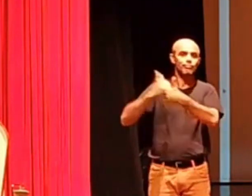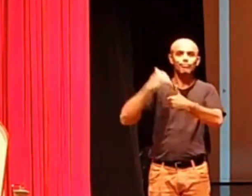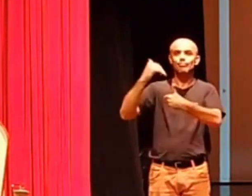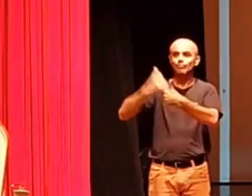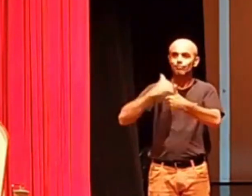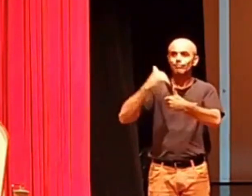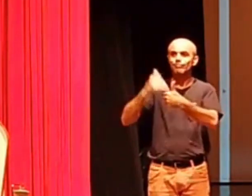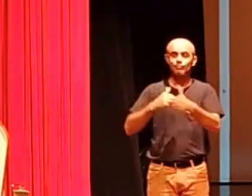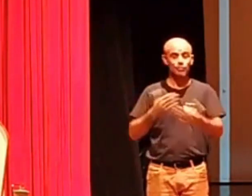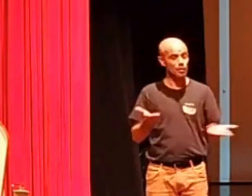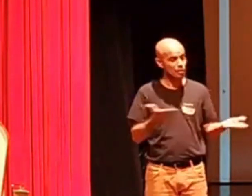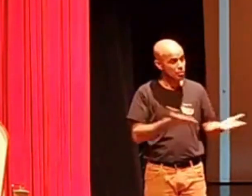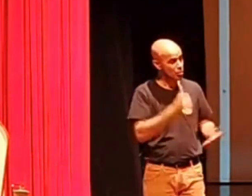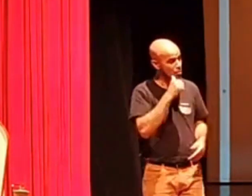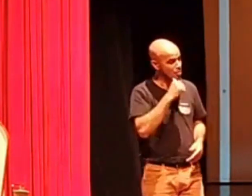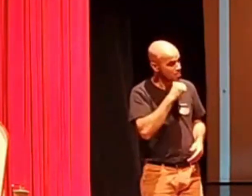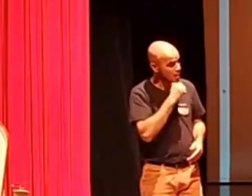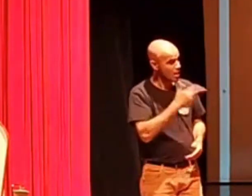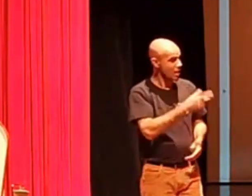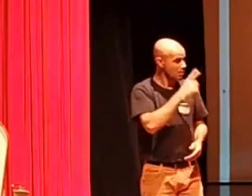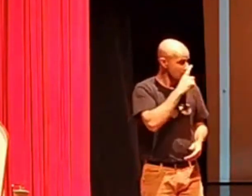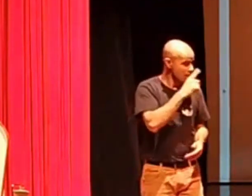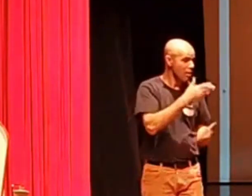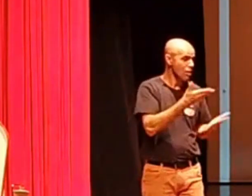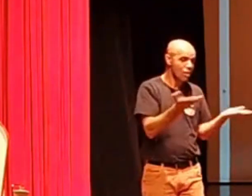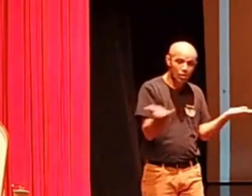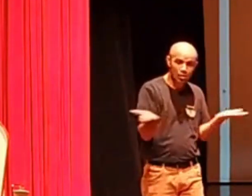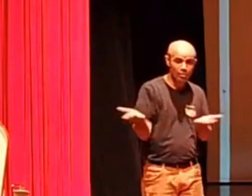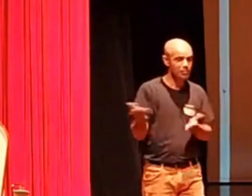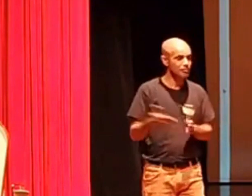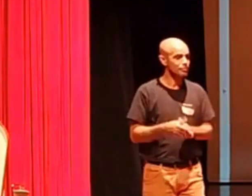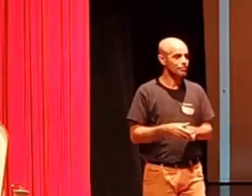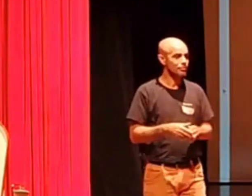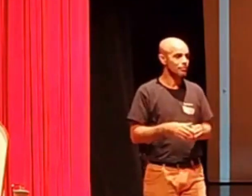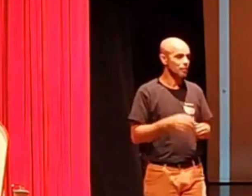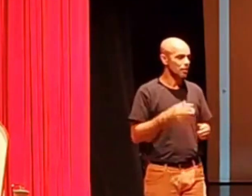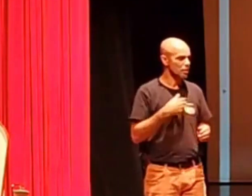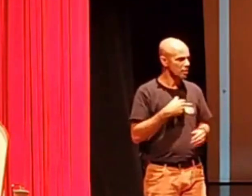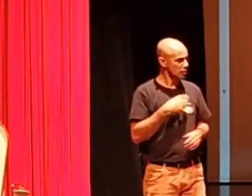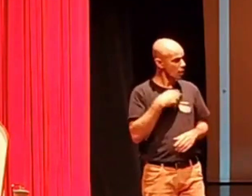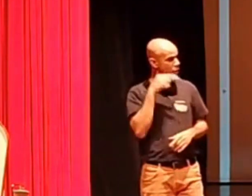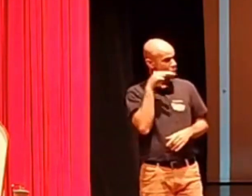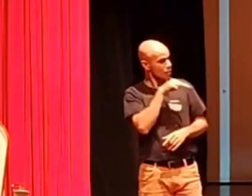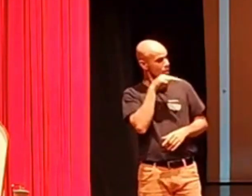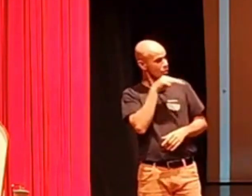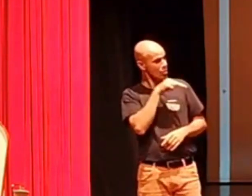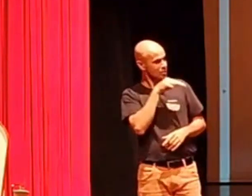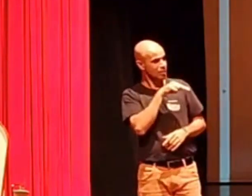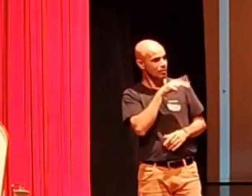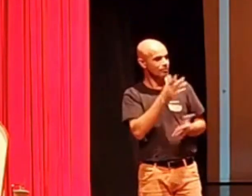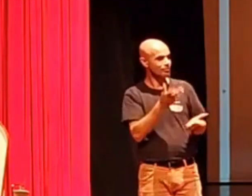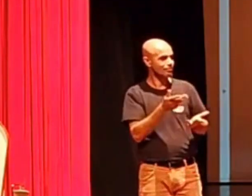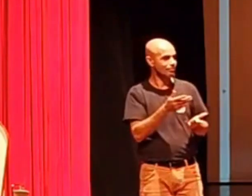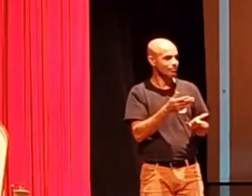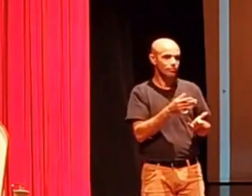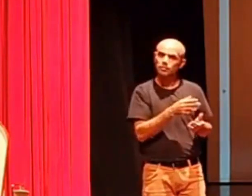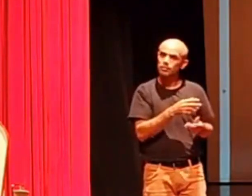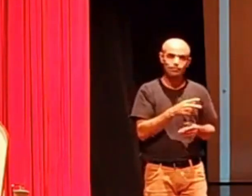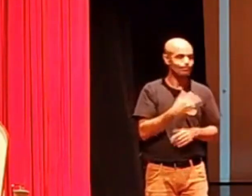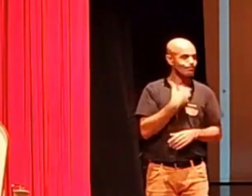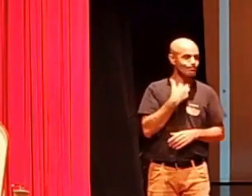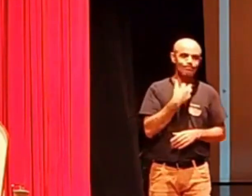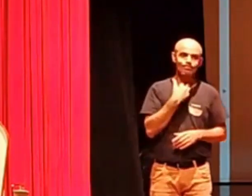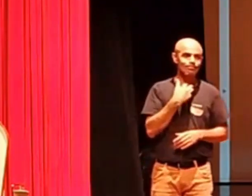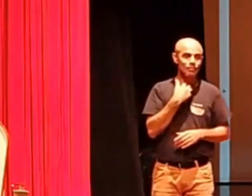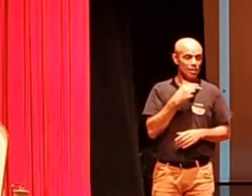esse pai, para essa mãe, para esse familiar, para observar? Não pode, gente. A gente